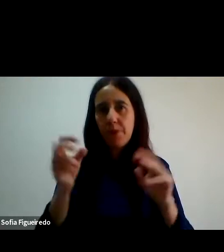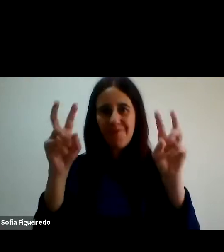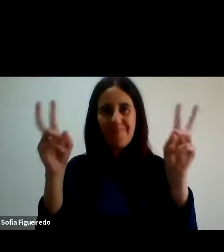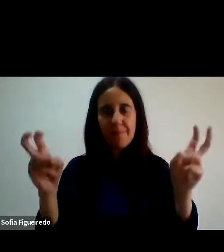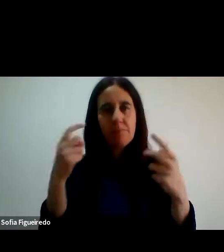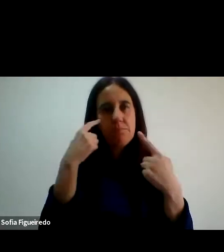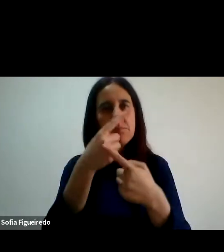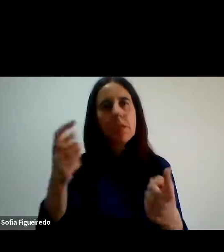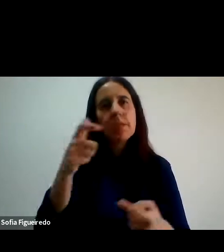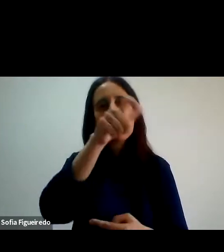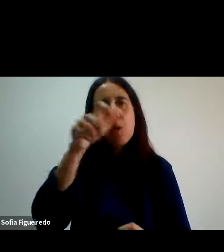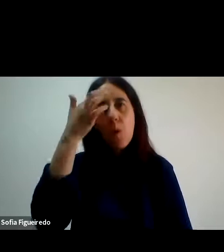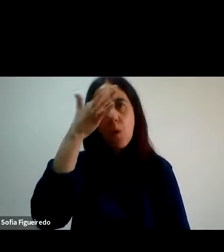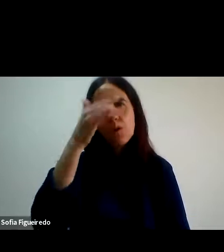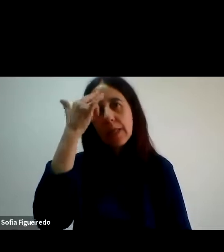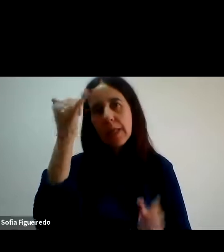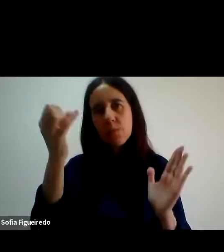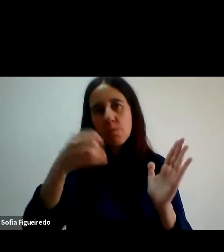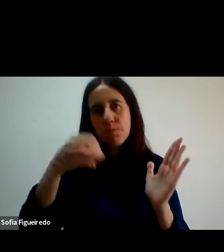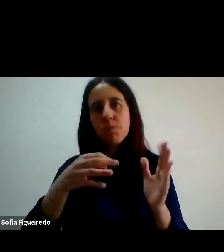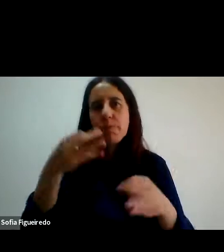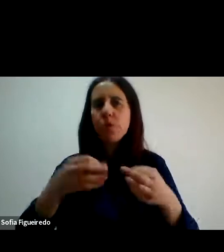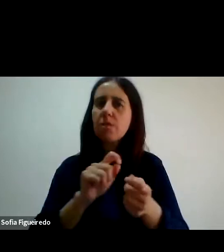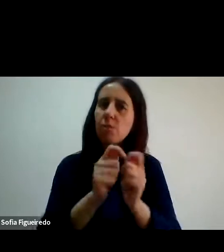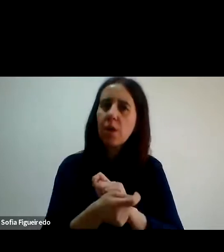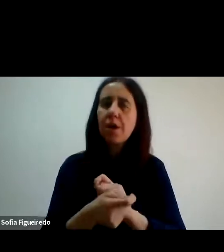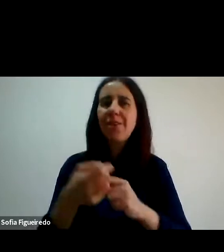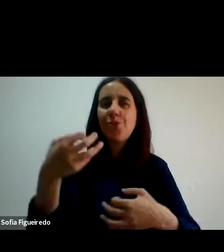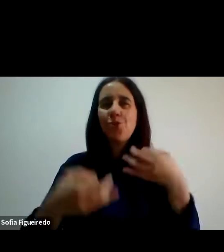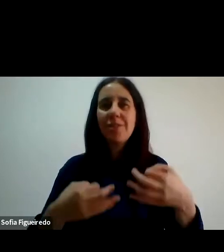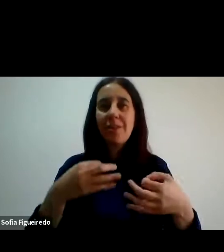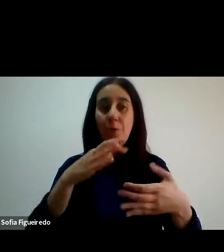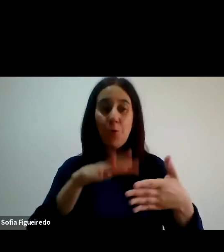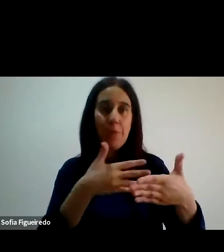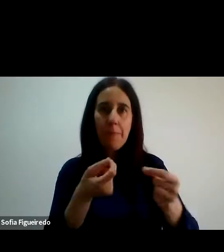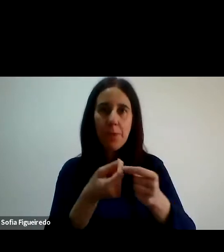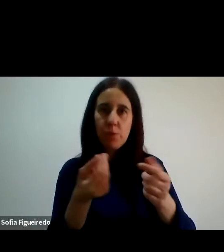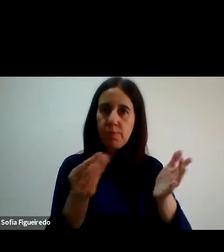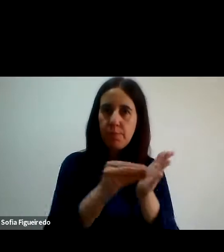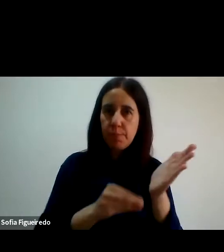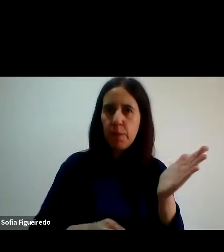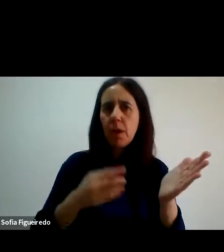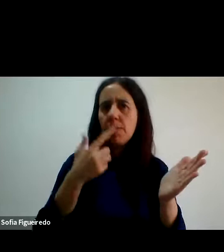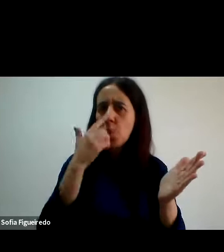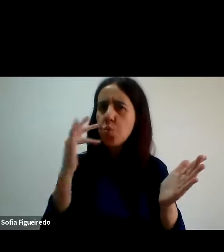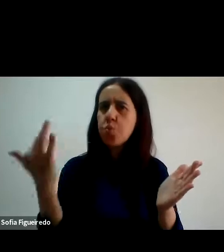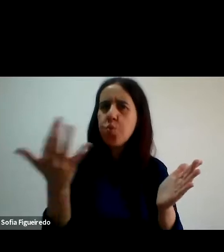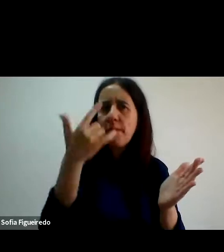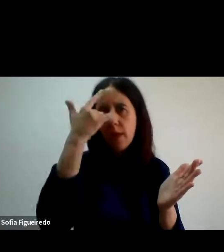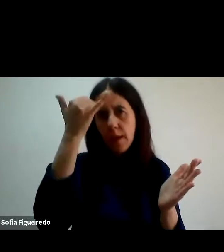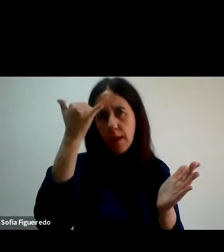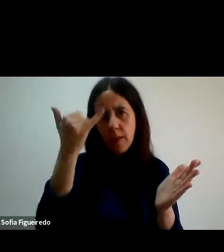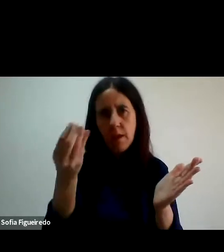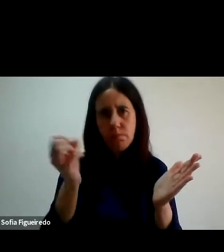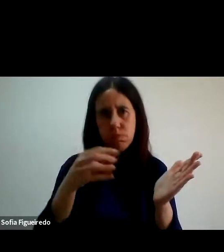submeterem ideias para a Justiça, para mudar a Justiça, fazer parte do Plano de Justiça Mais Próxima. E tivemos muitas pessoas a submeter ideias, e o que criámos